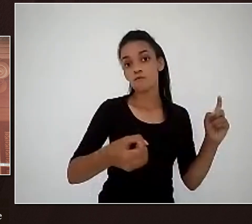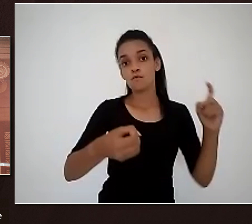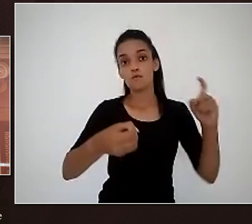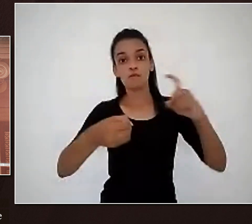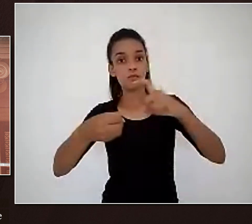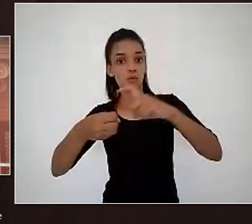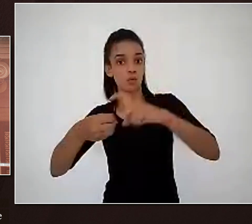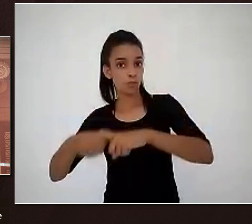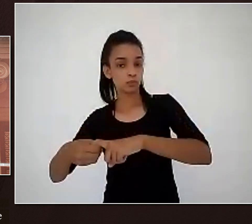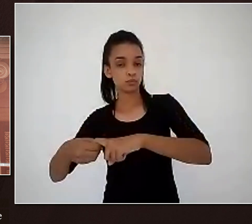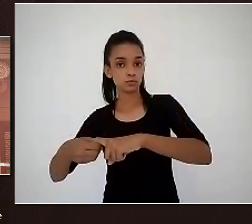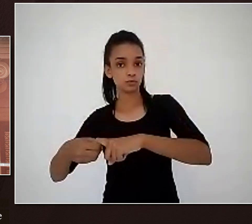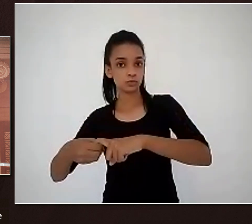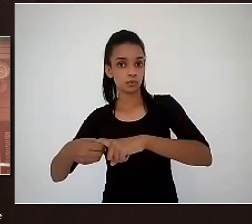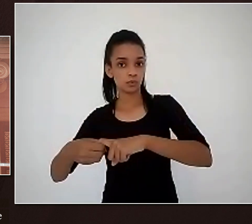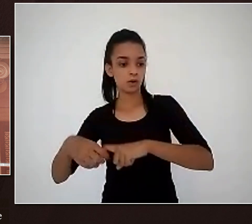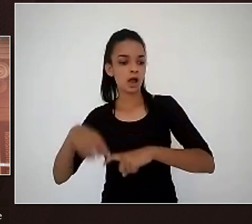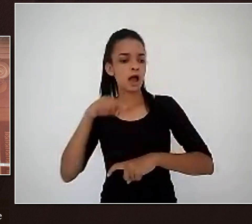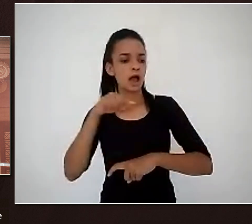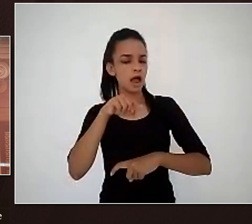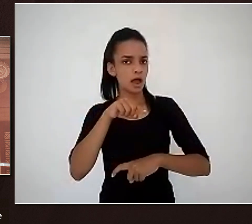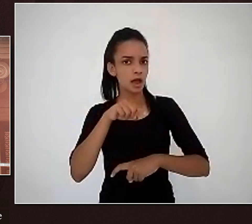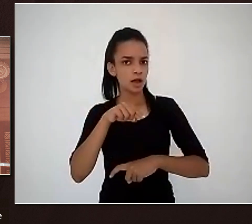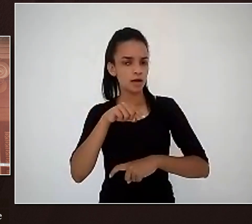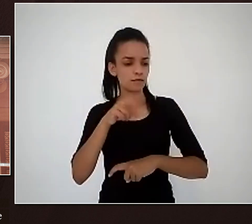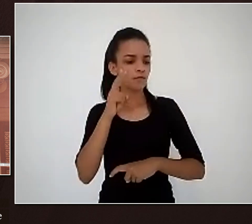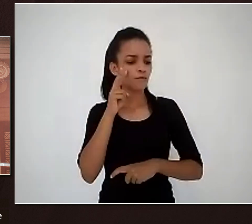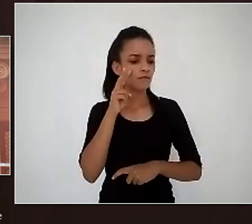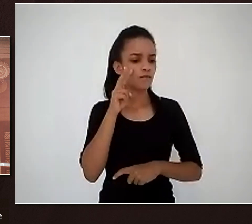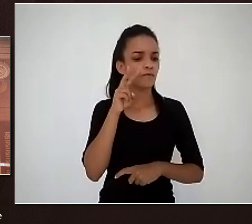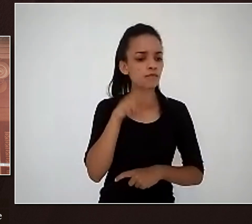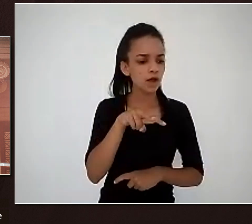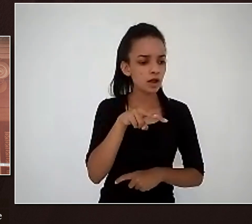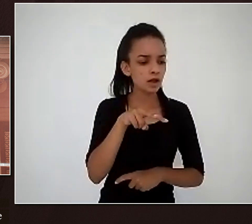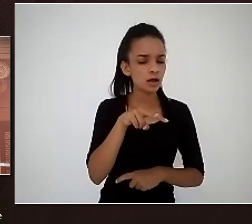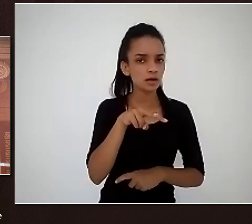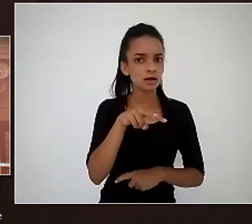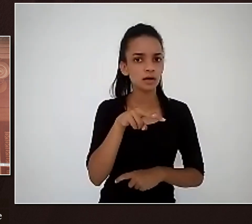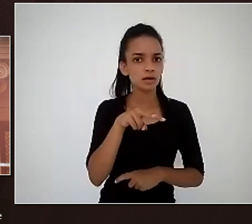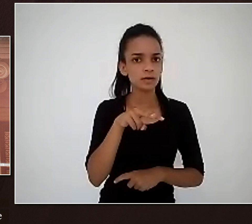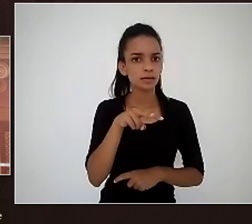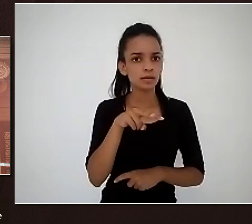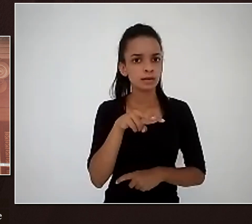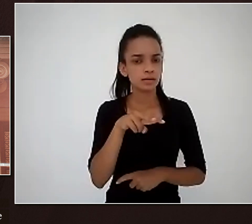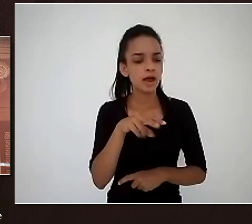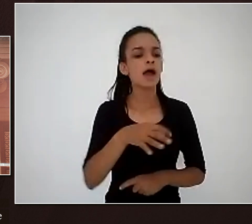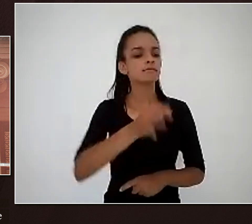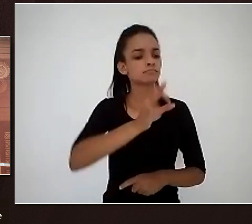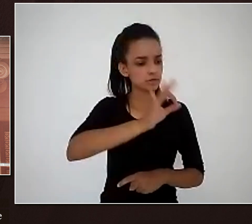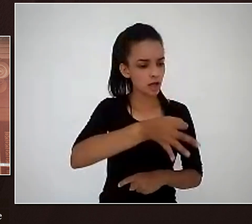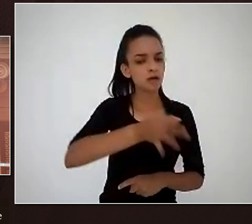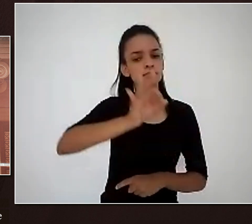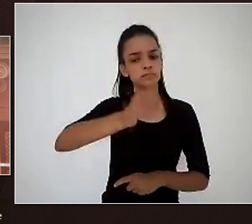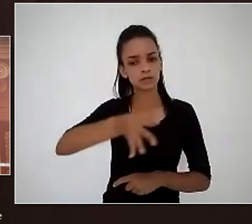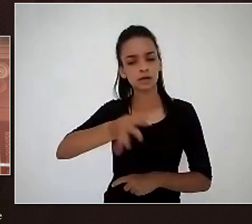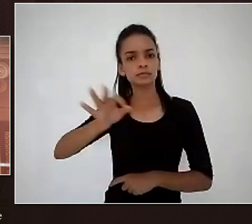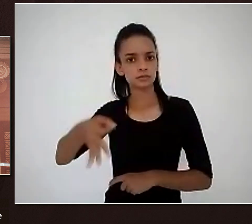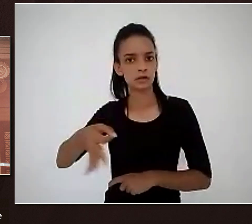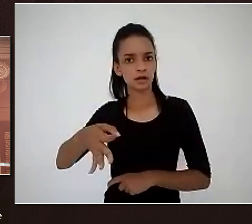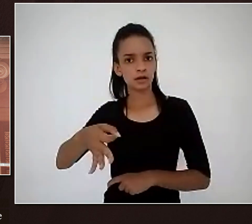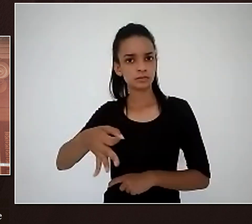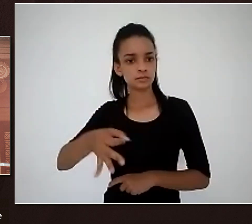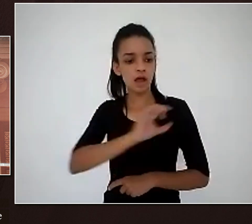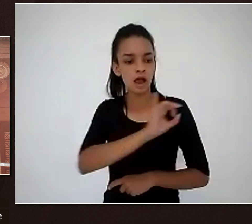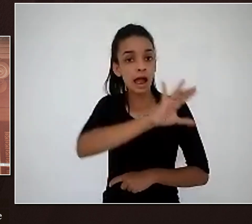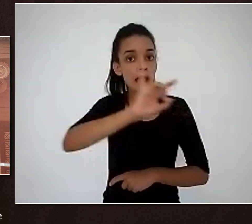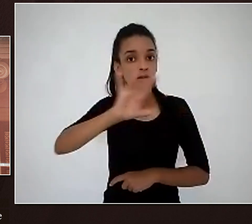ele foi confirmando, né, a alma dos discípulos e promoveu em cada cidade